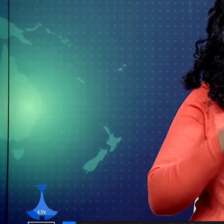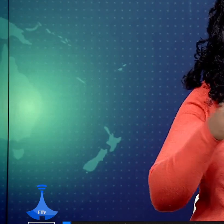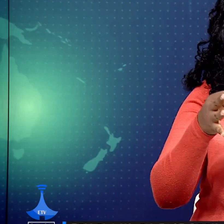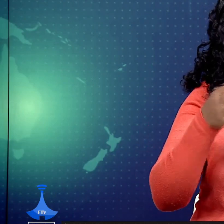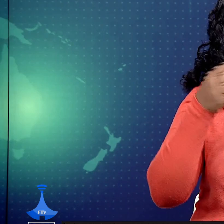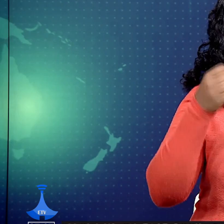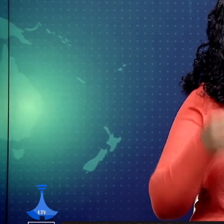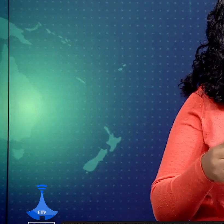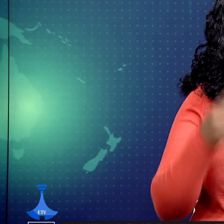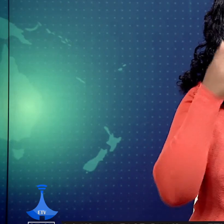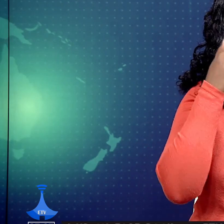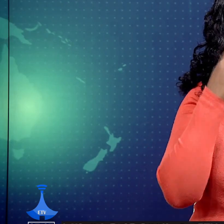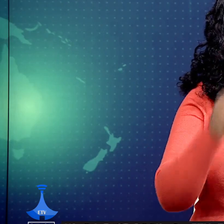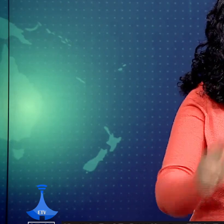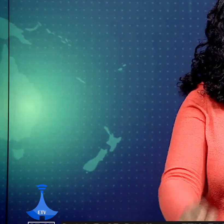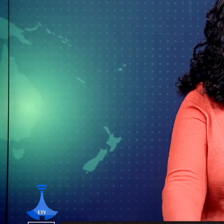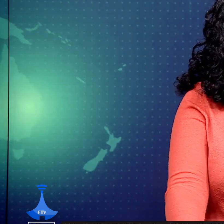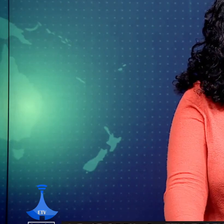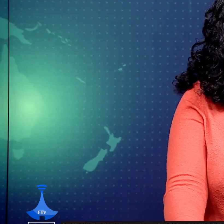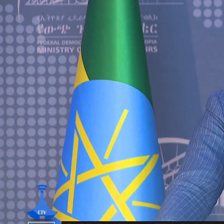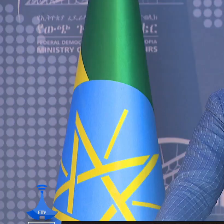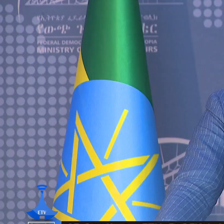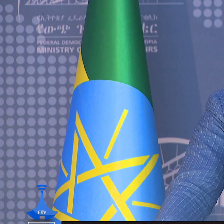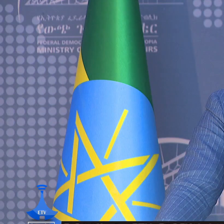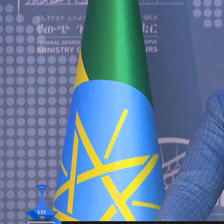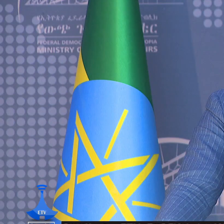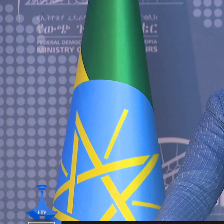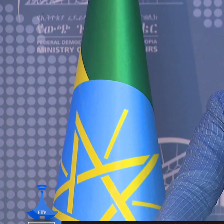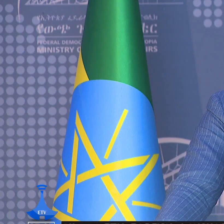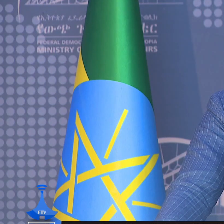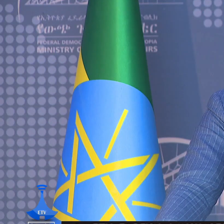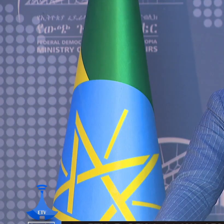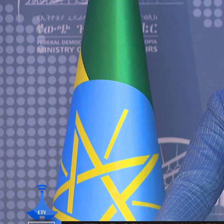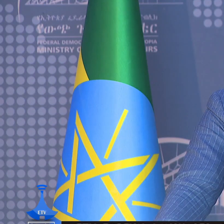አቋም ማስረዳት መቻሉን ተናግረዋል።